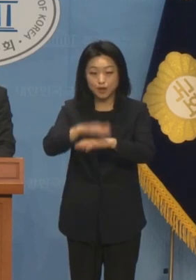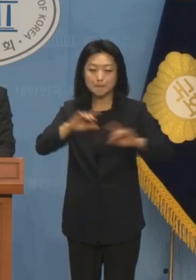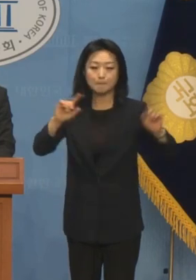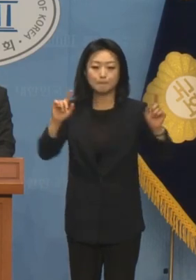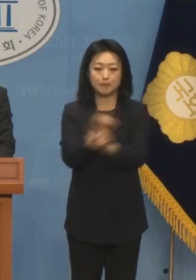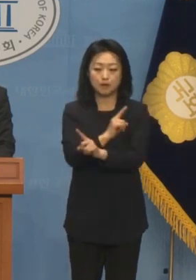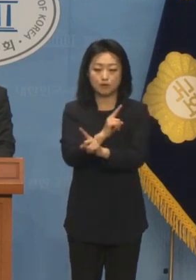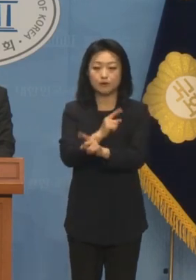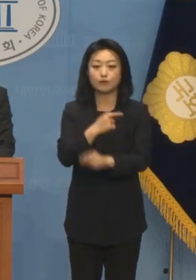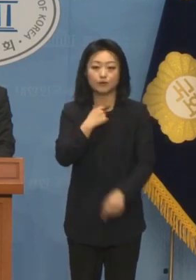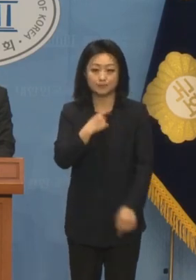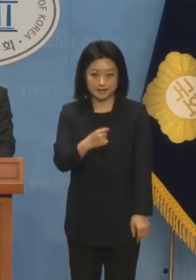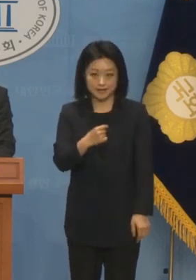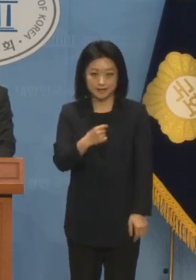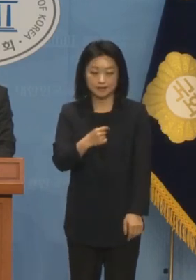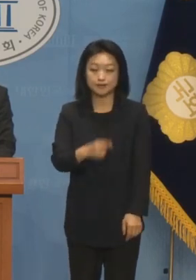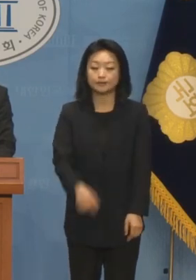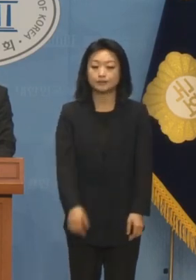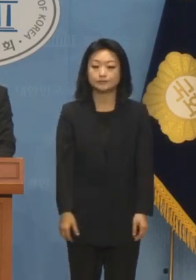바꾸겠습니다.